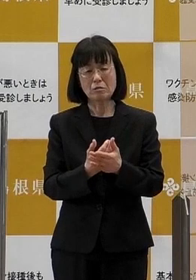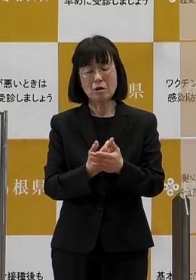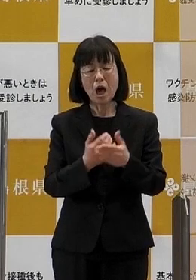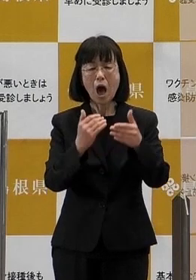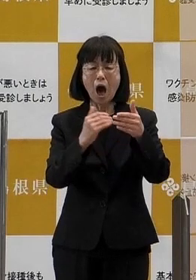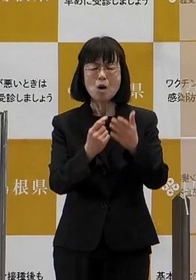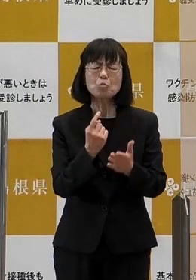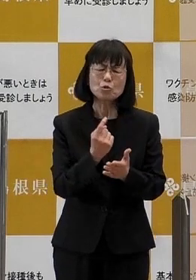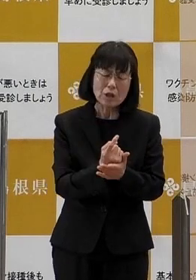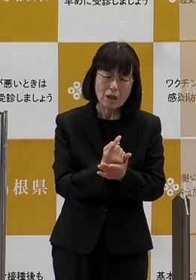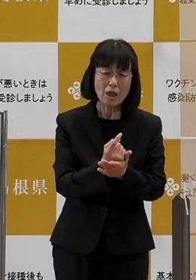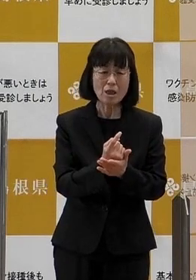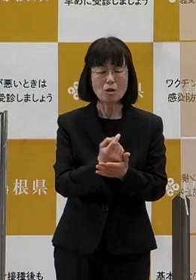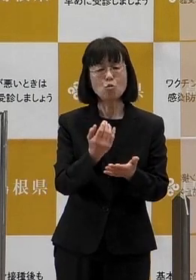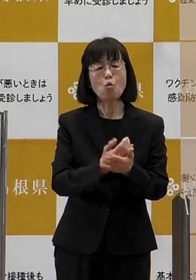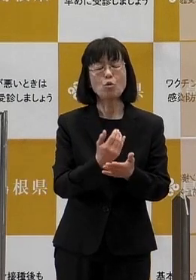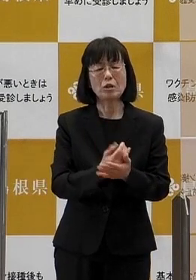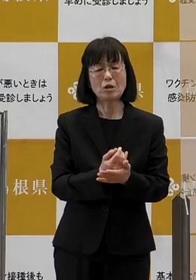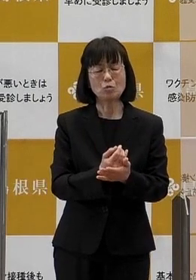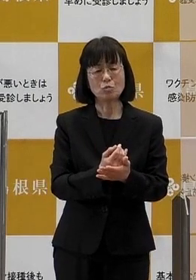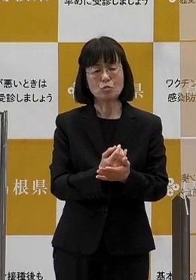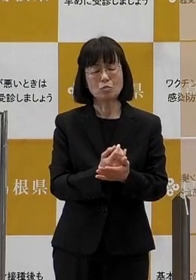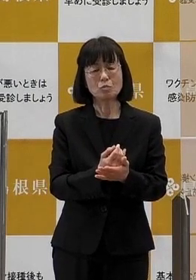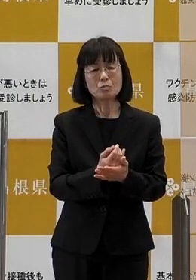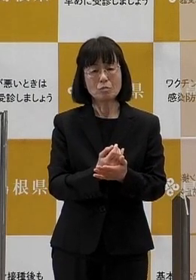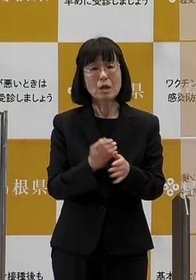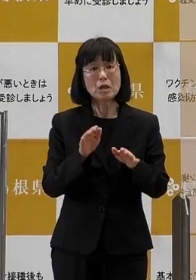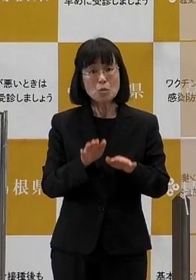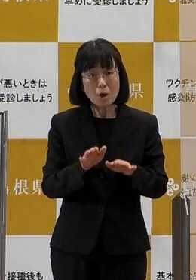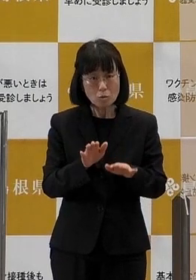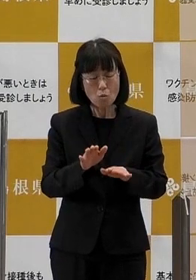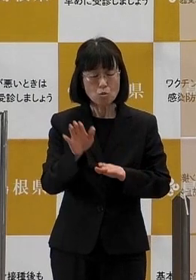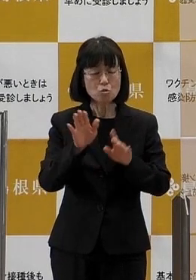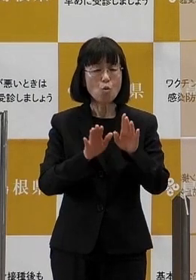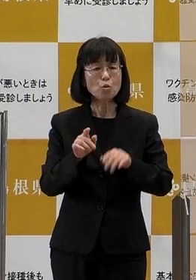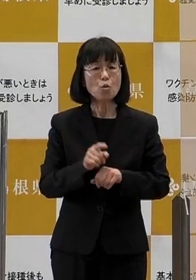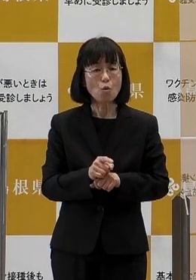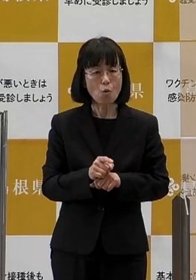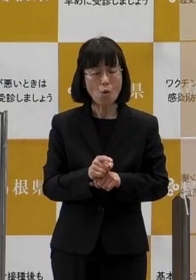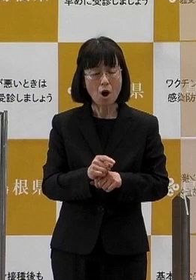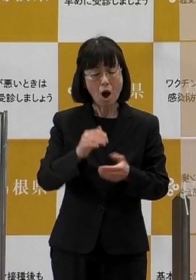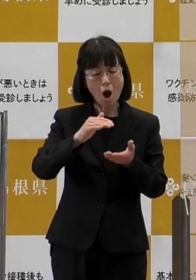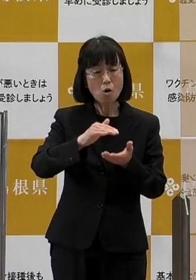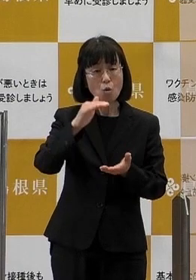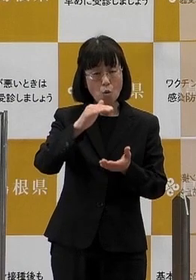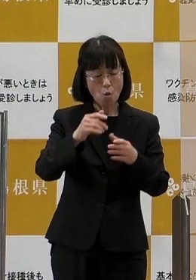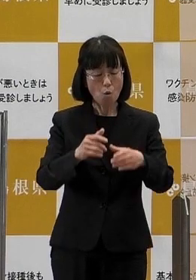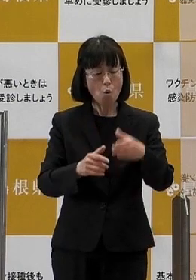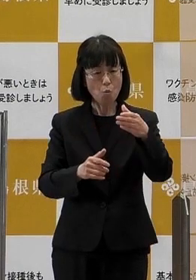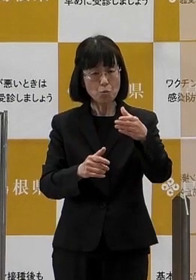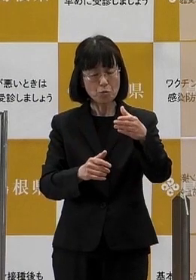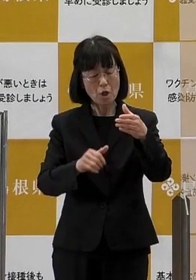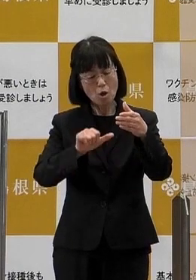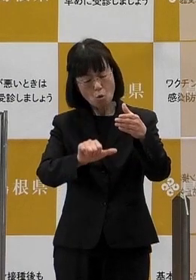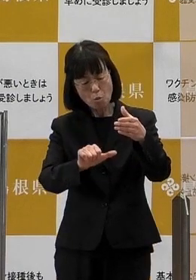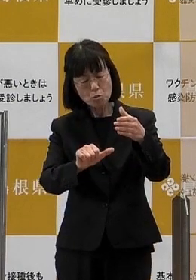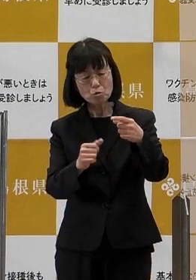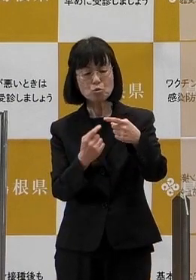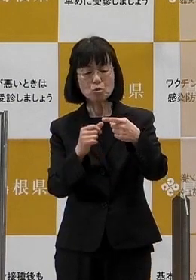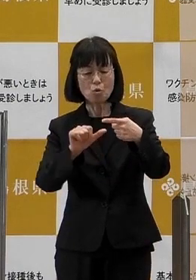まあ、よく言われるじゃないですか。私は、今の状況は、コップに5分の1水が残って